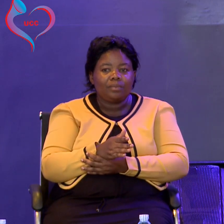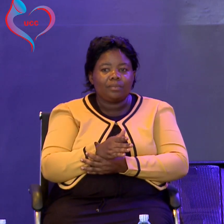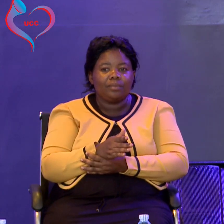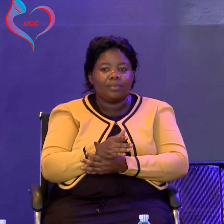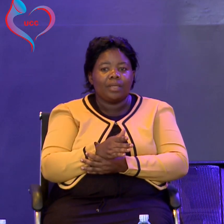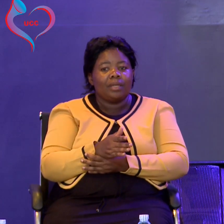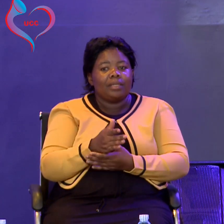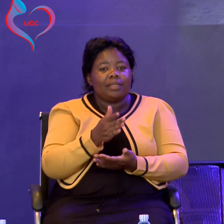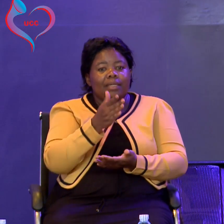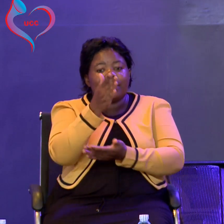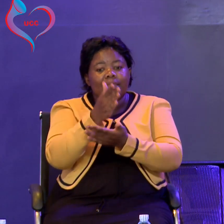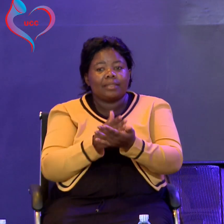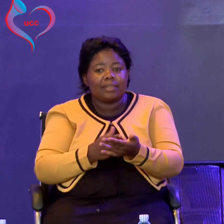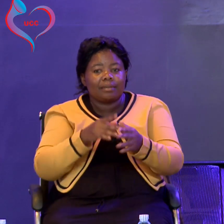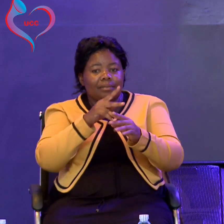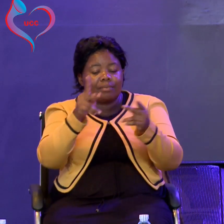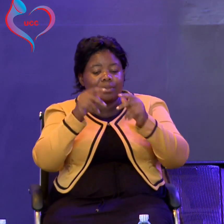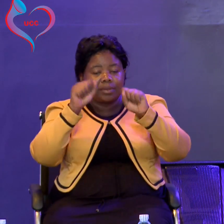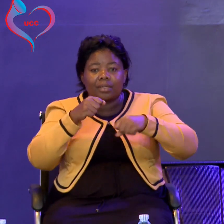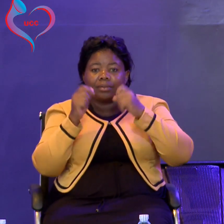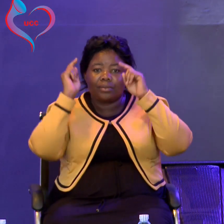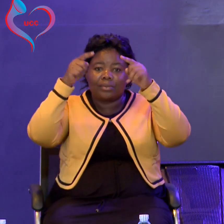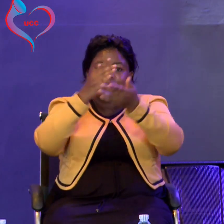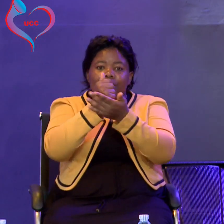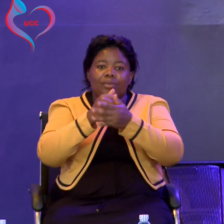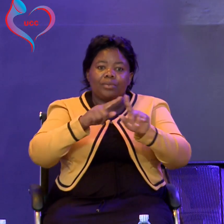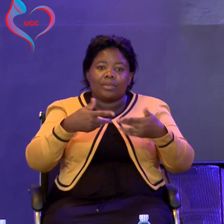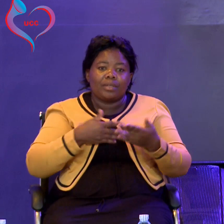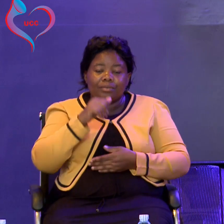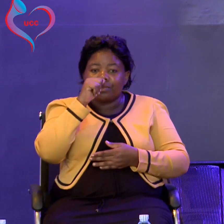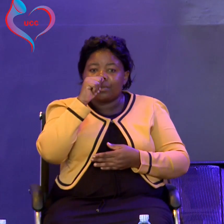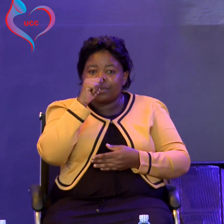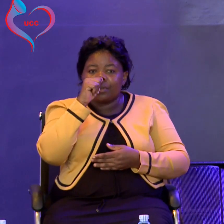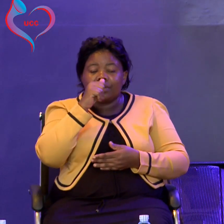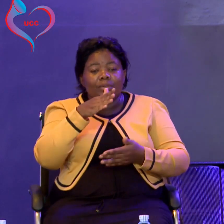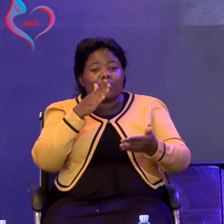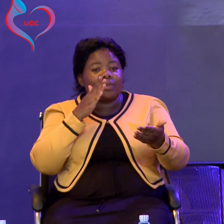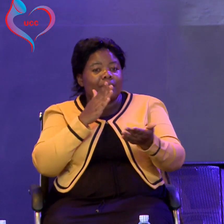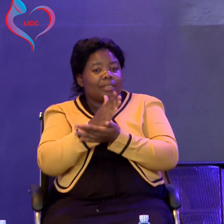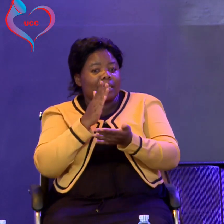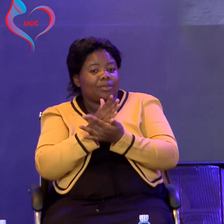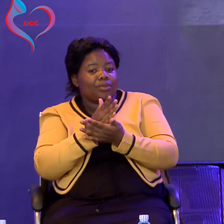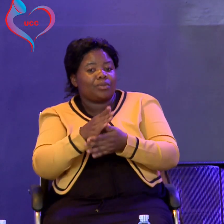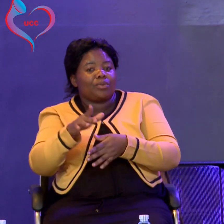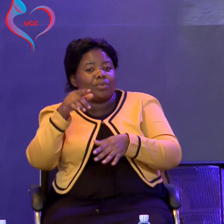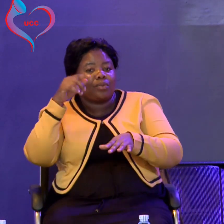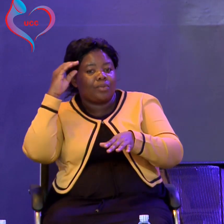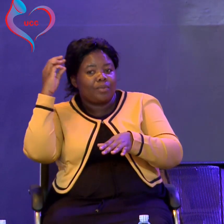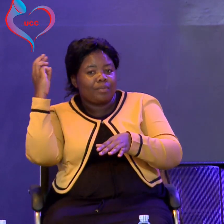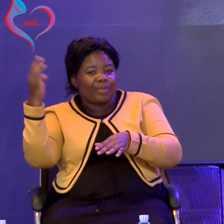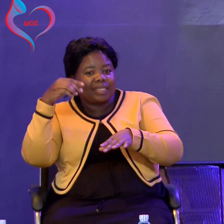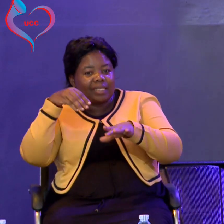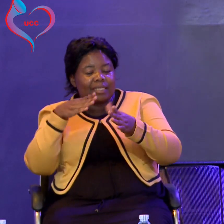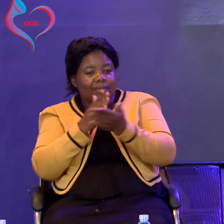tulina amalala. There is where we are not going to reach because we have pride in us. Chigambo kya kisera. So it's a timely